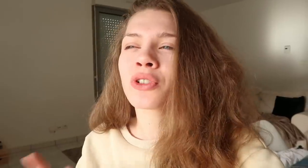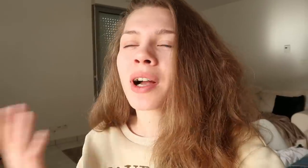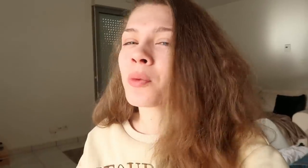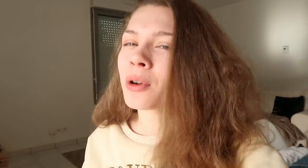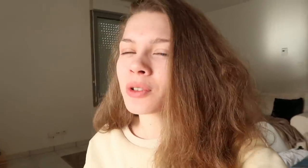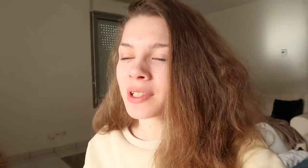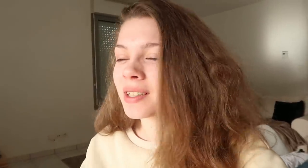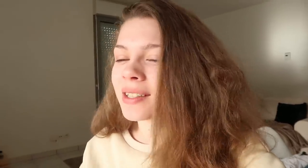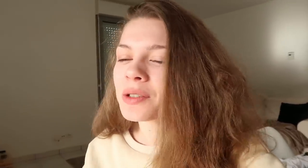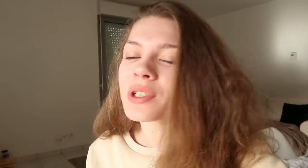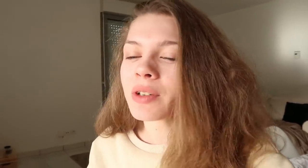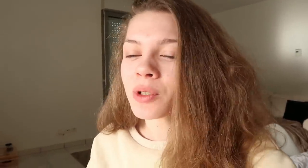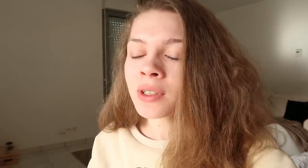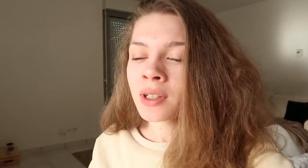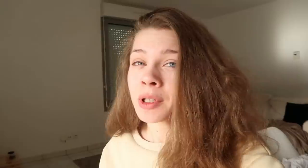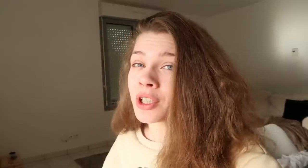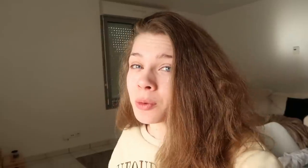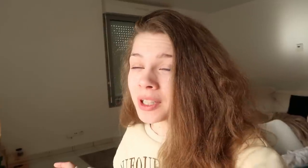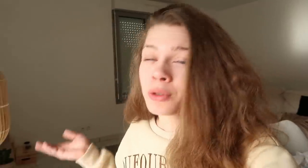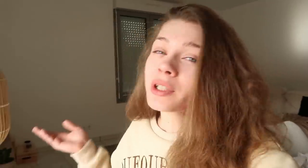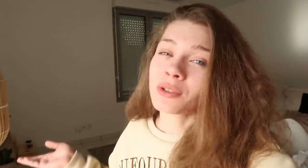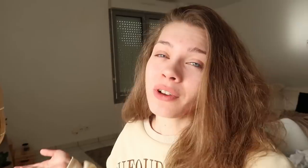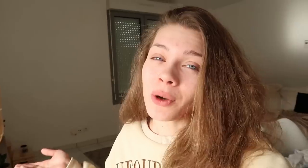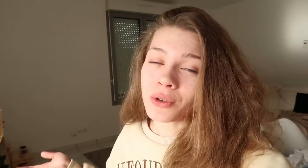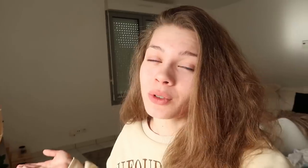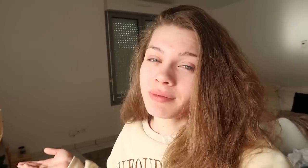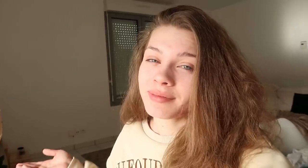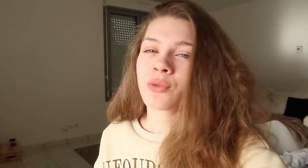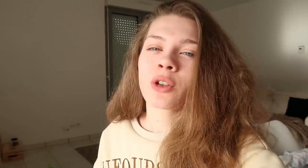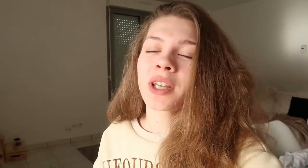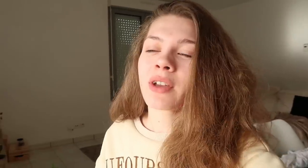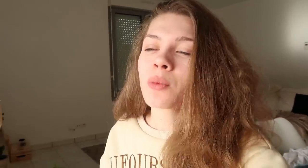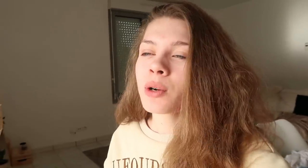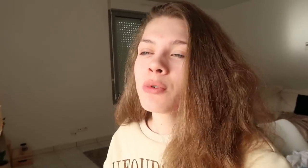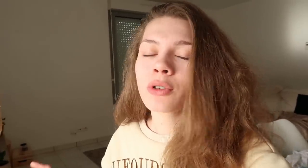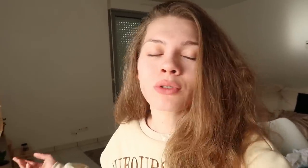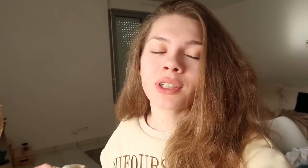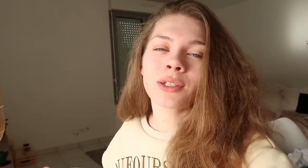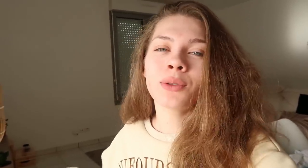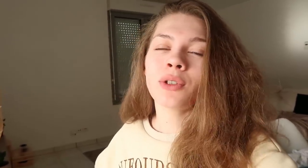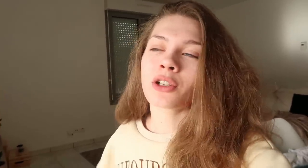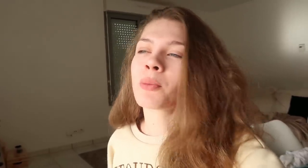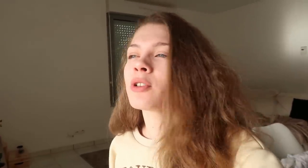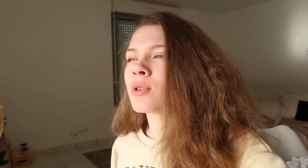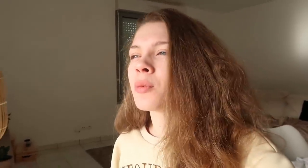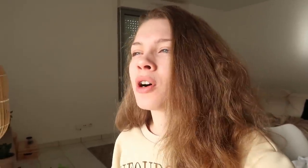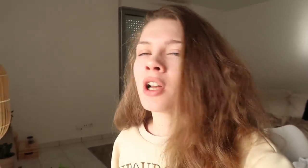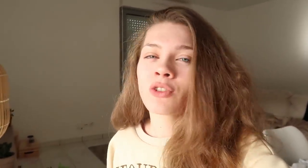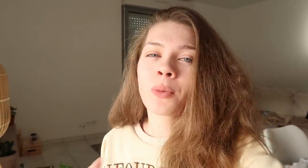temps à comprendre que c'était ça dont j'avais besoin. Et maintenant, je l'ai compris. Du coup, c'est ce qu'on va faire aujourd'hui. Et je vous emmène avec moi pour une journée où je vais prendre soin de moi, je vais prendre